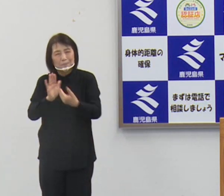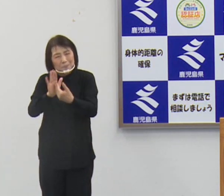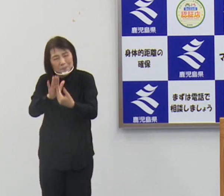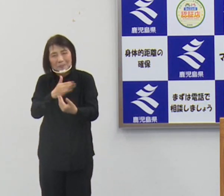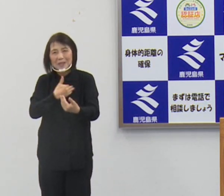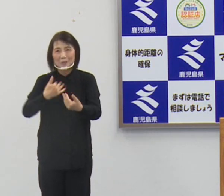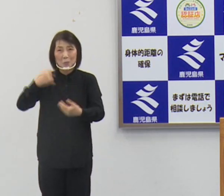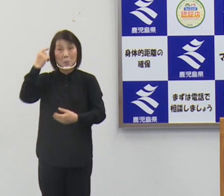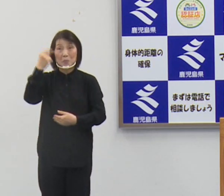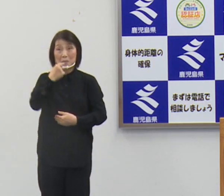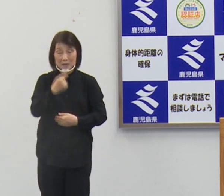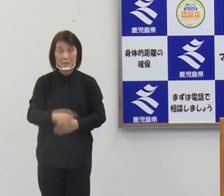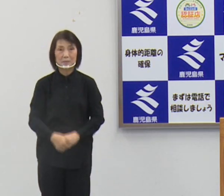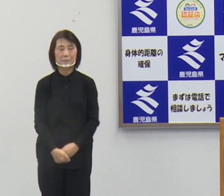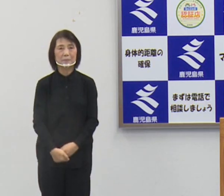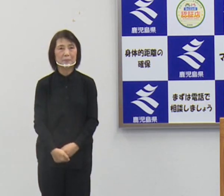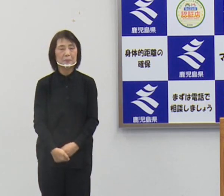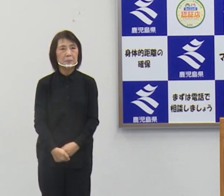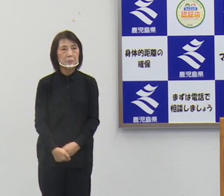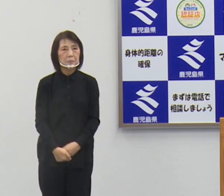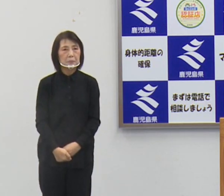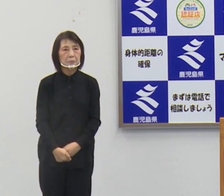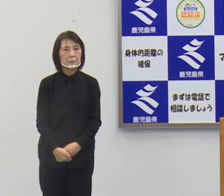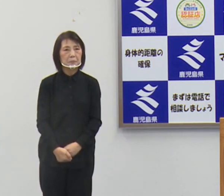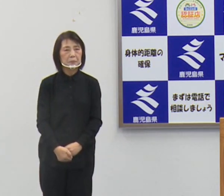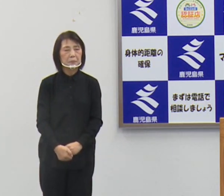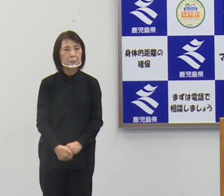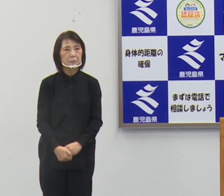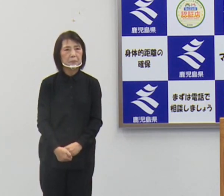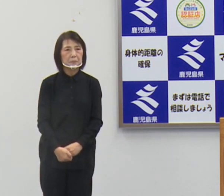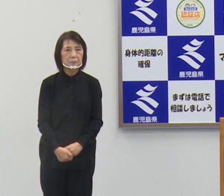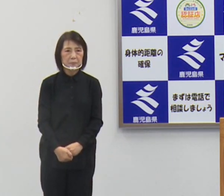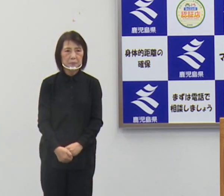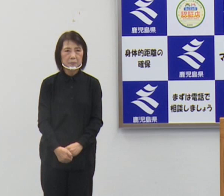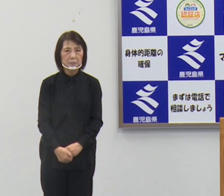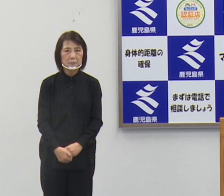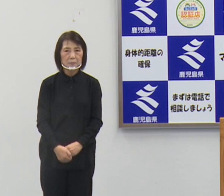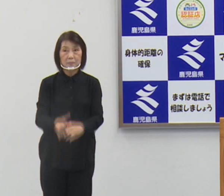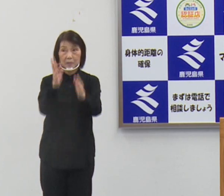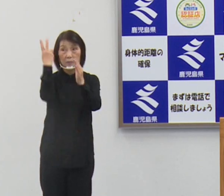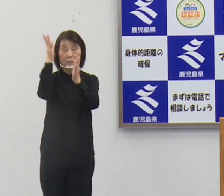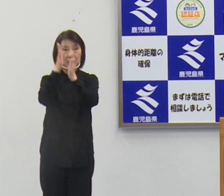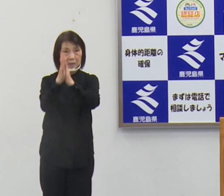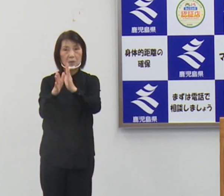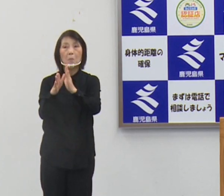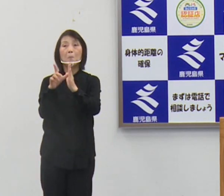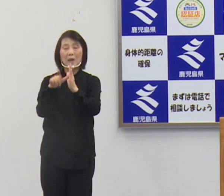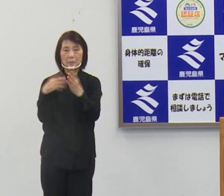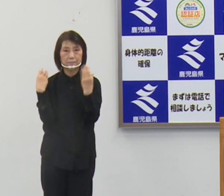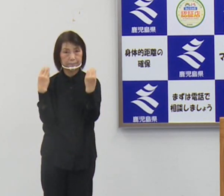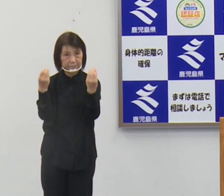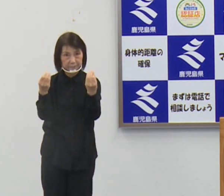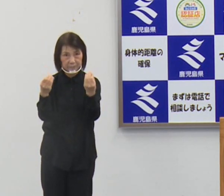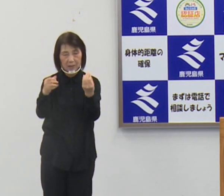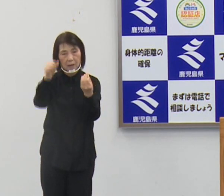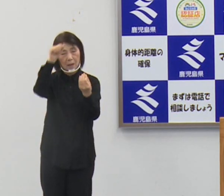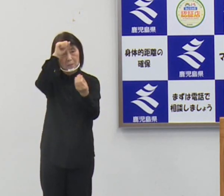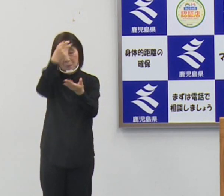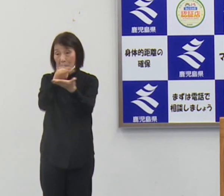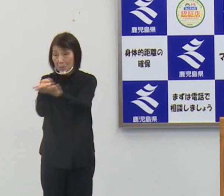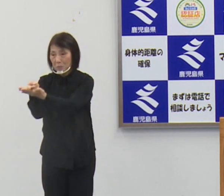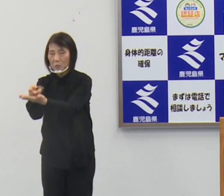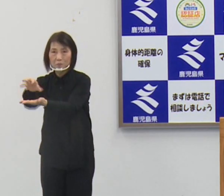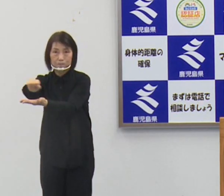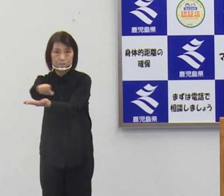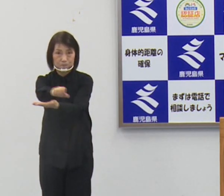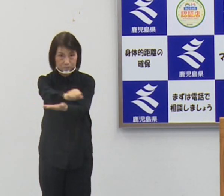軽減を図ることができるものと考えております。県では引き続き病床の確保、